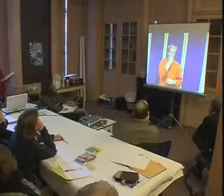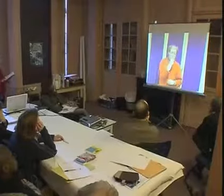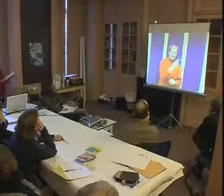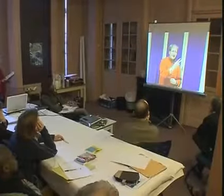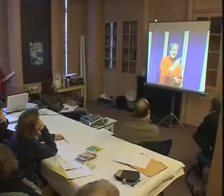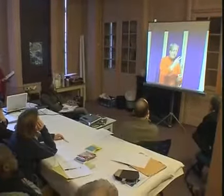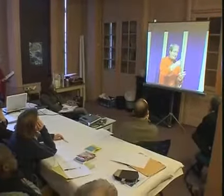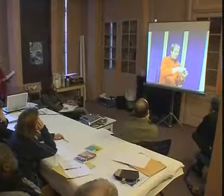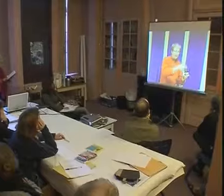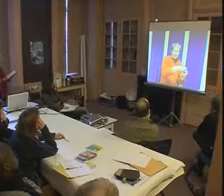biblique original.